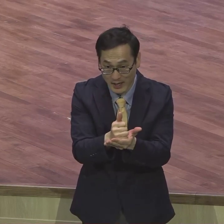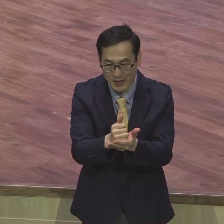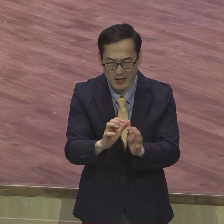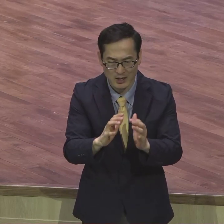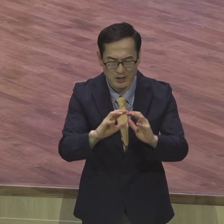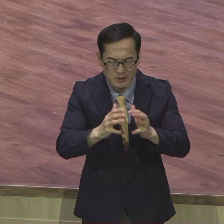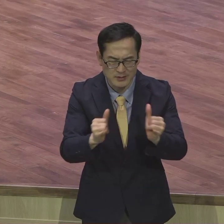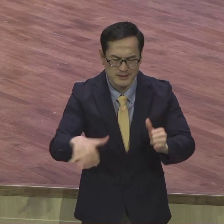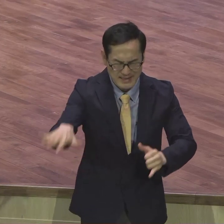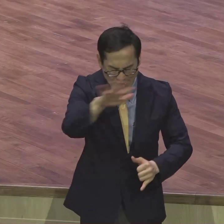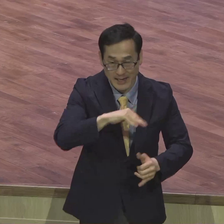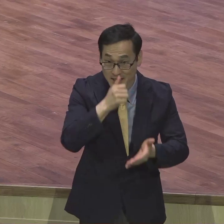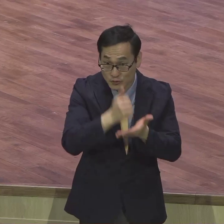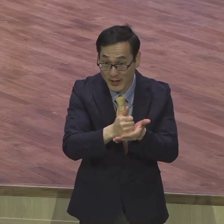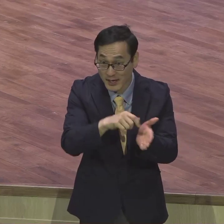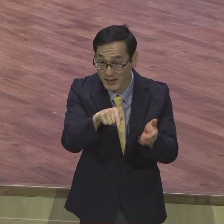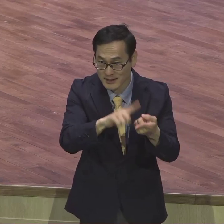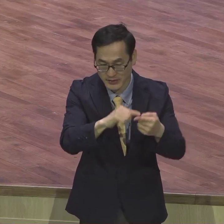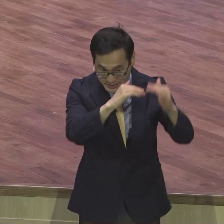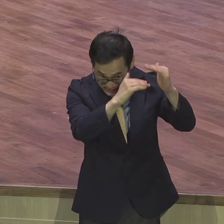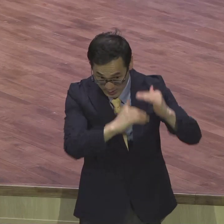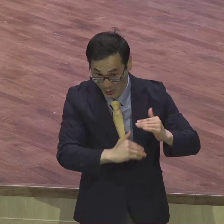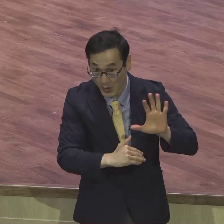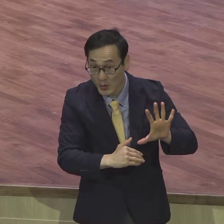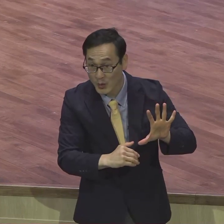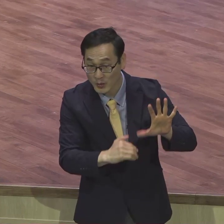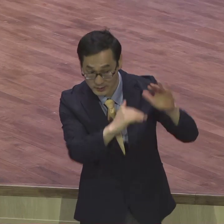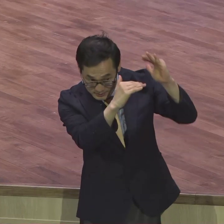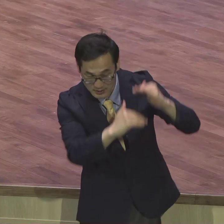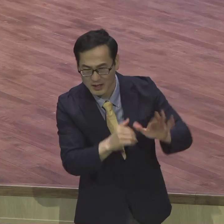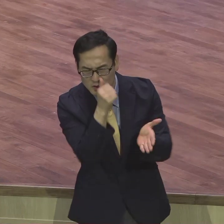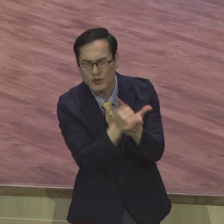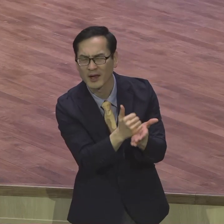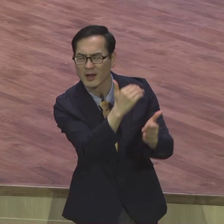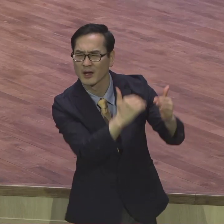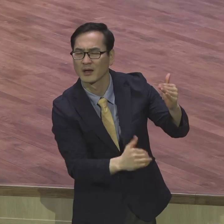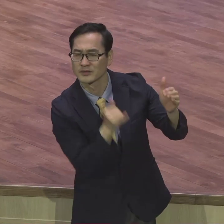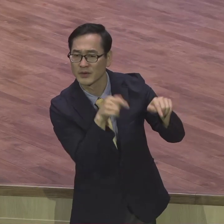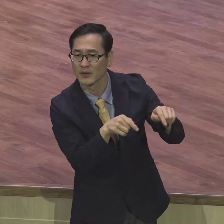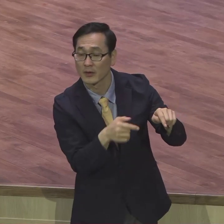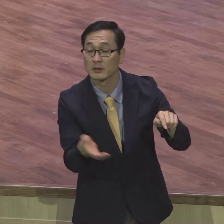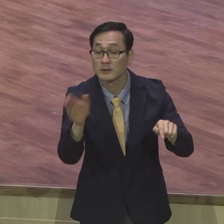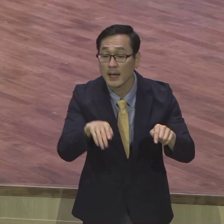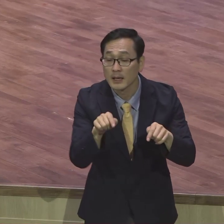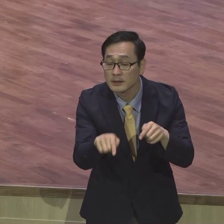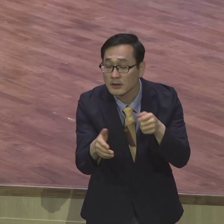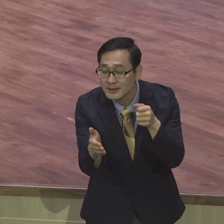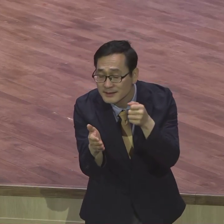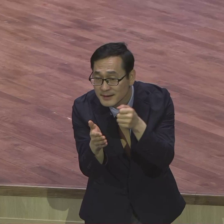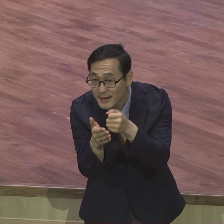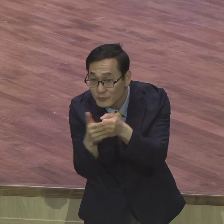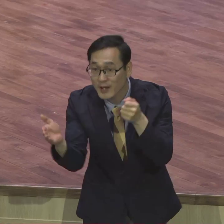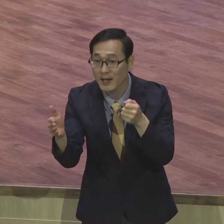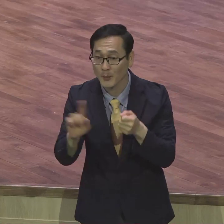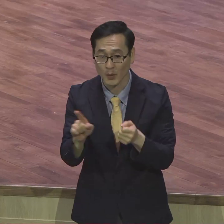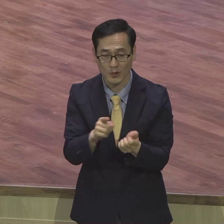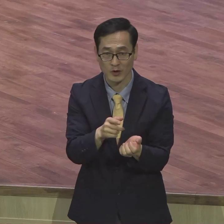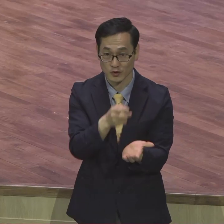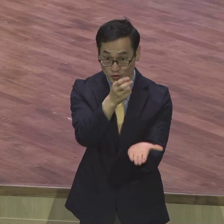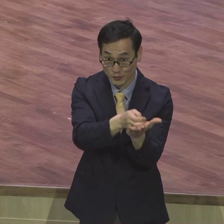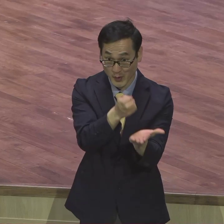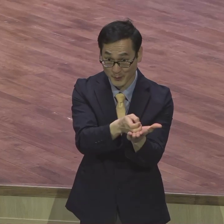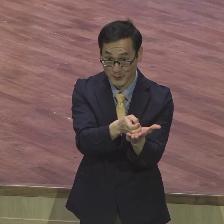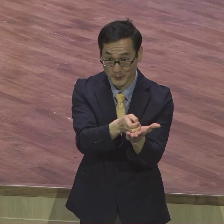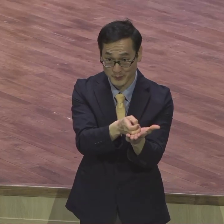20절에 보아서 그러므로 라는 바꿉니다. 지적하면서 그러므로 율법의